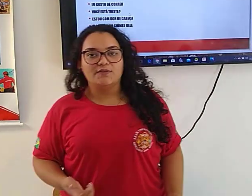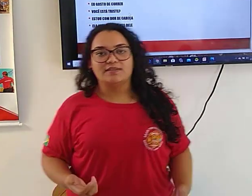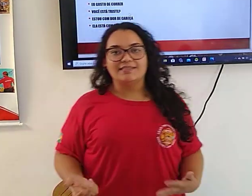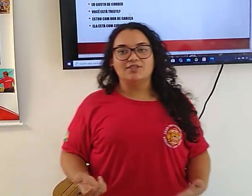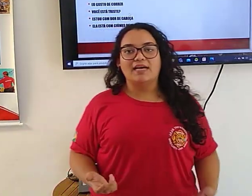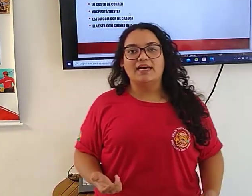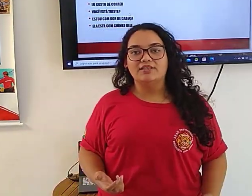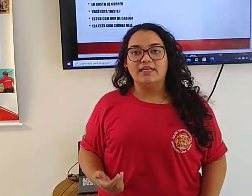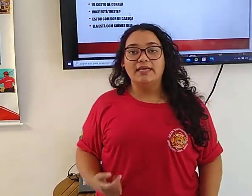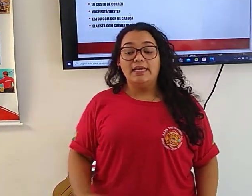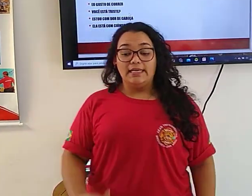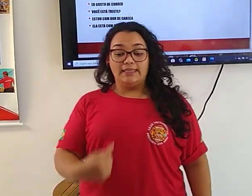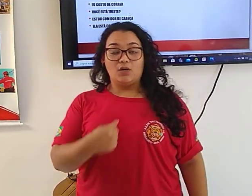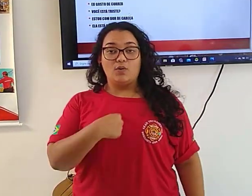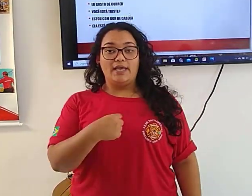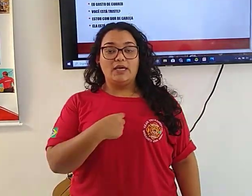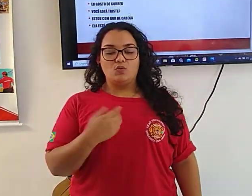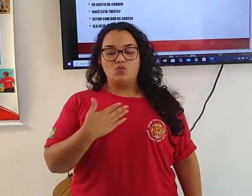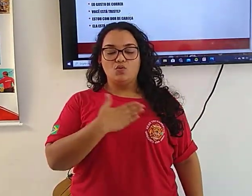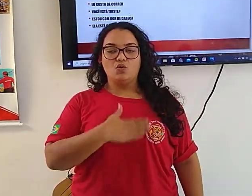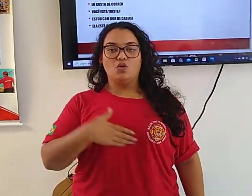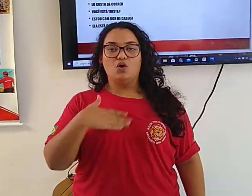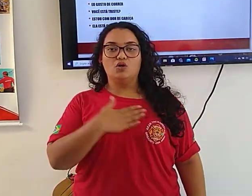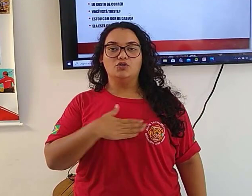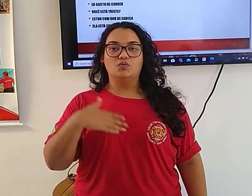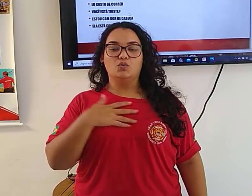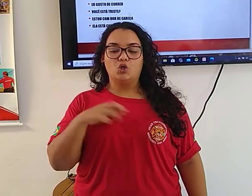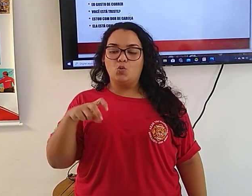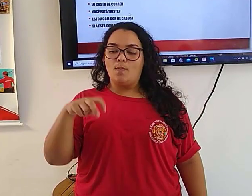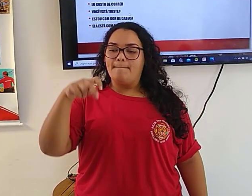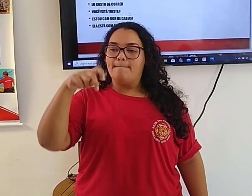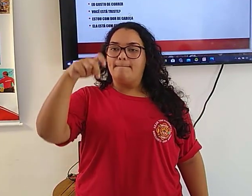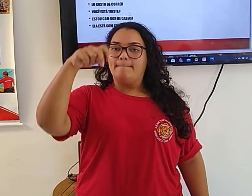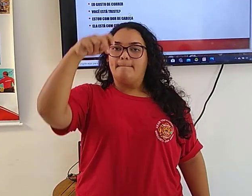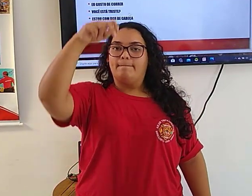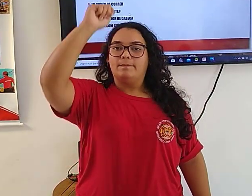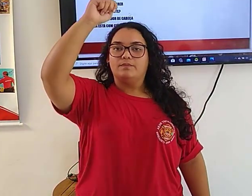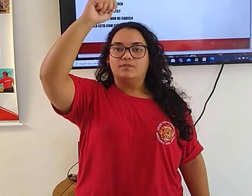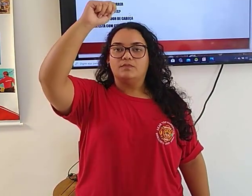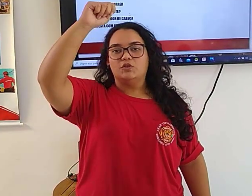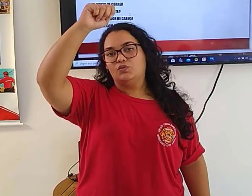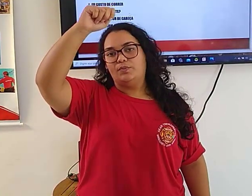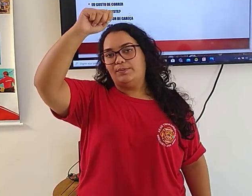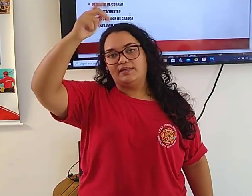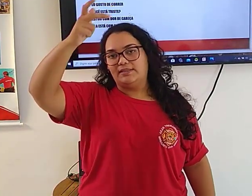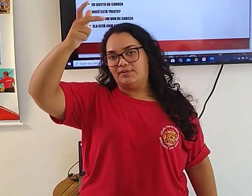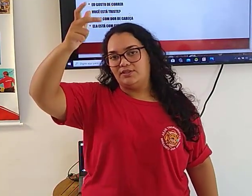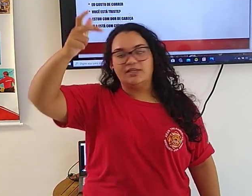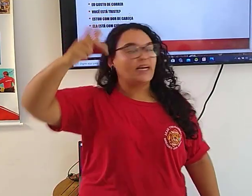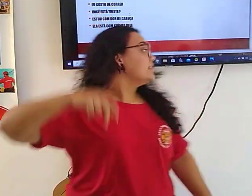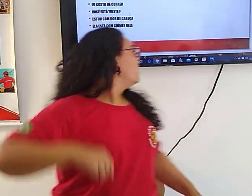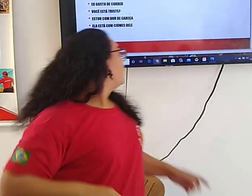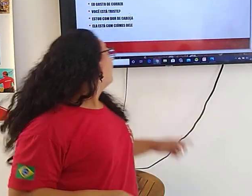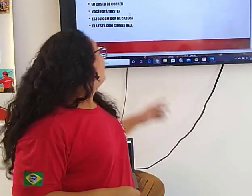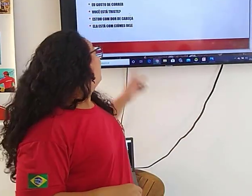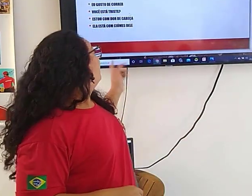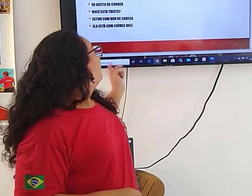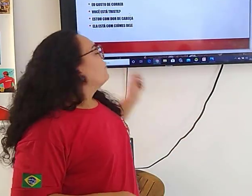nas escadas, né? Então, eu gosto de subir, por exemplo, as escadas, né? Você